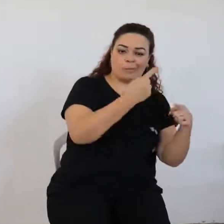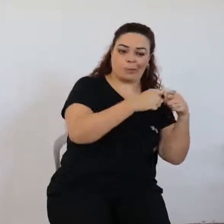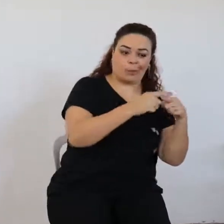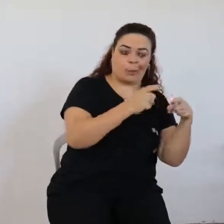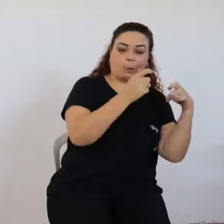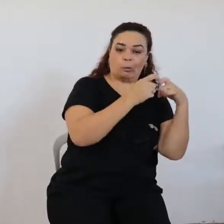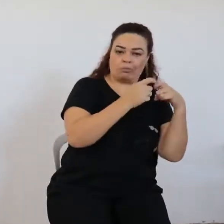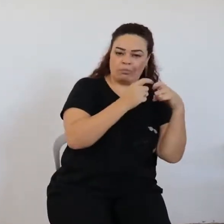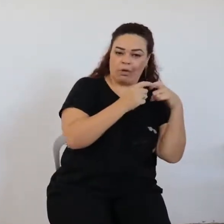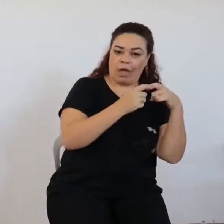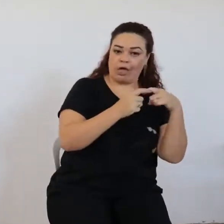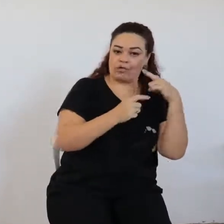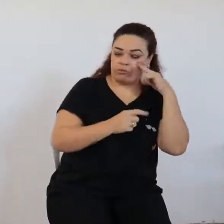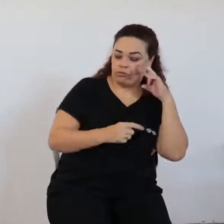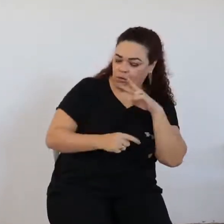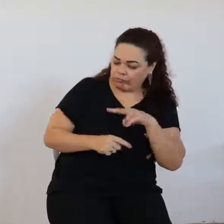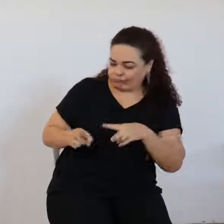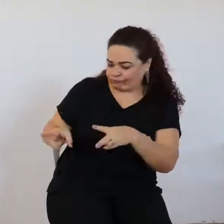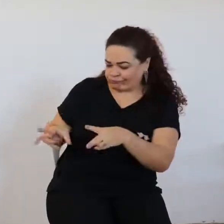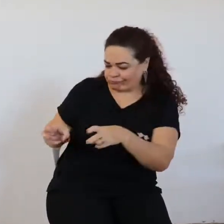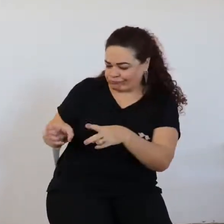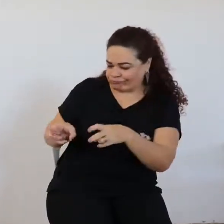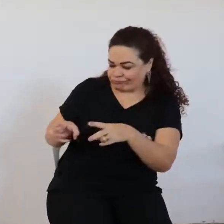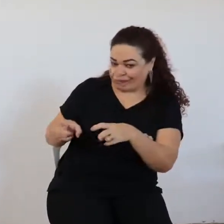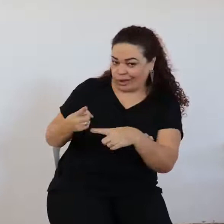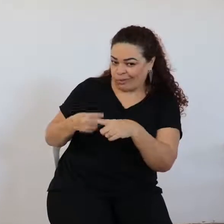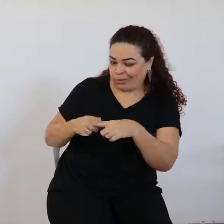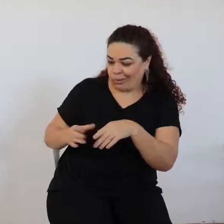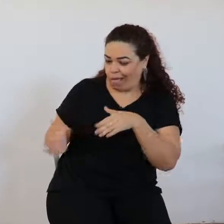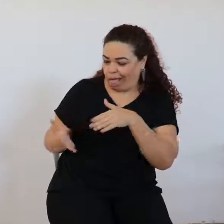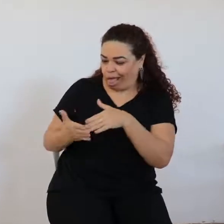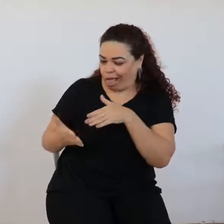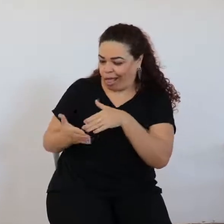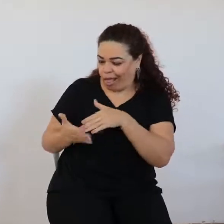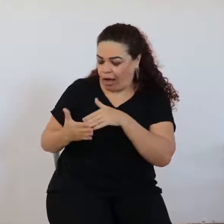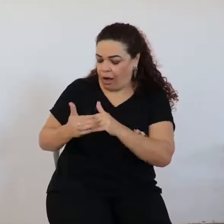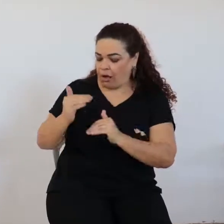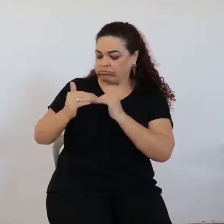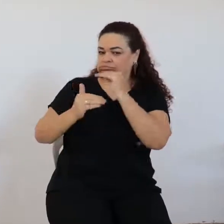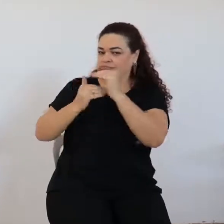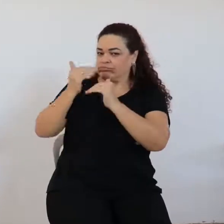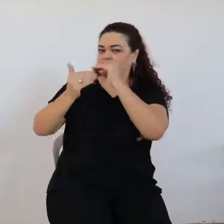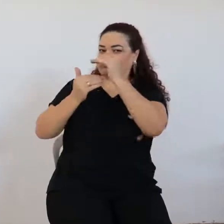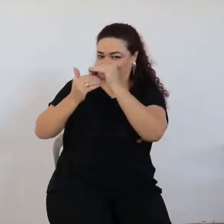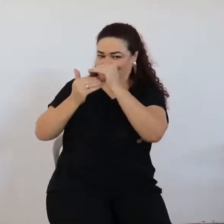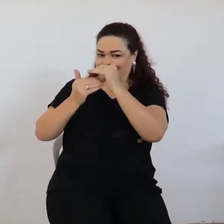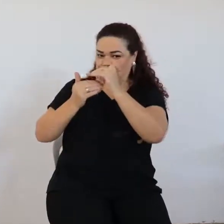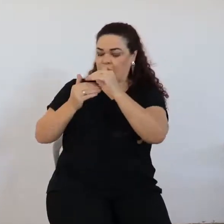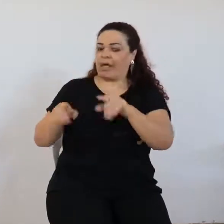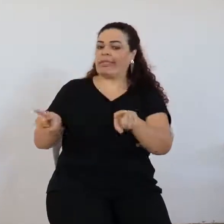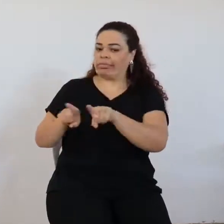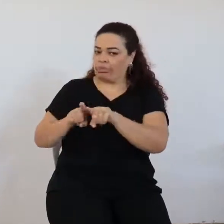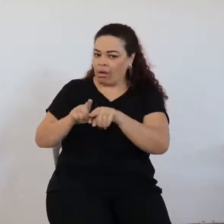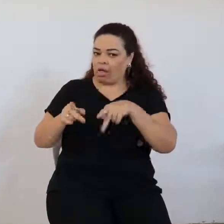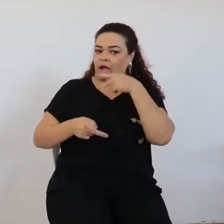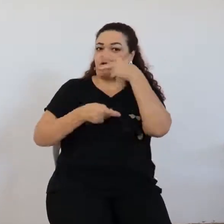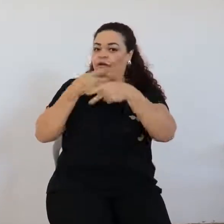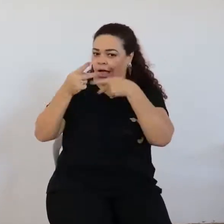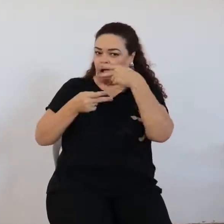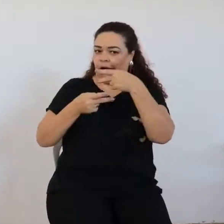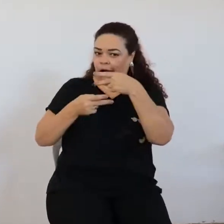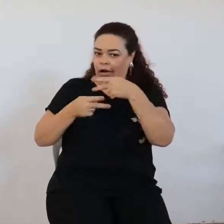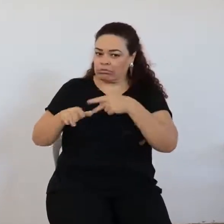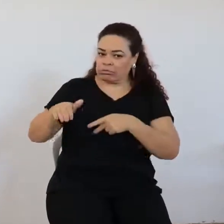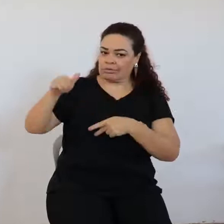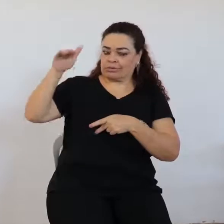no desenvolvimento, como no desenvolvimento propriamente dito da fala e da linguagem. Outra questão importante, por